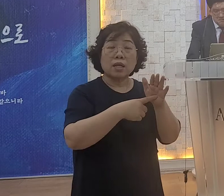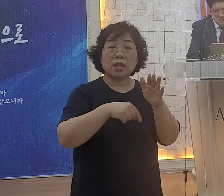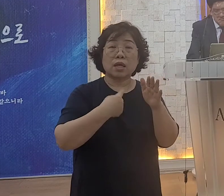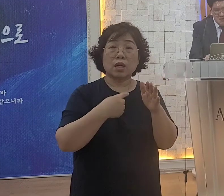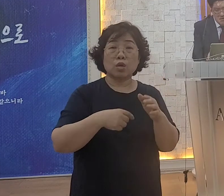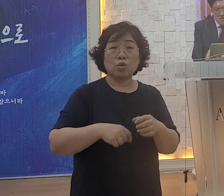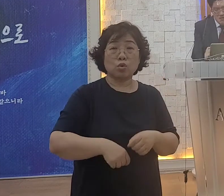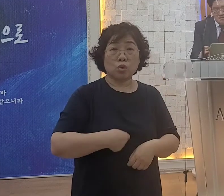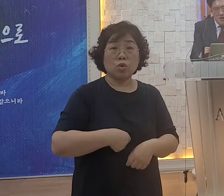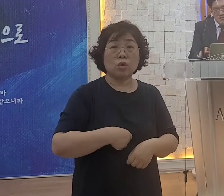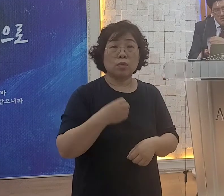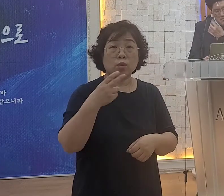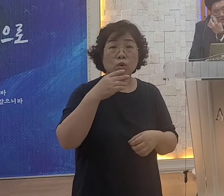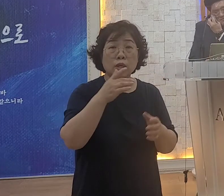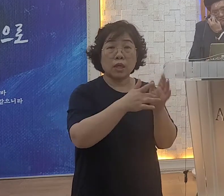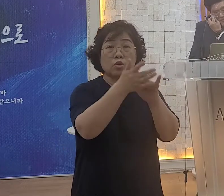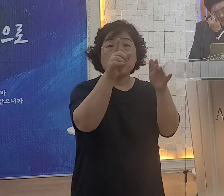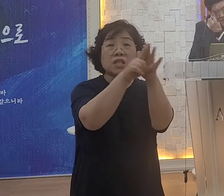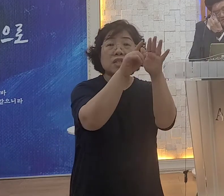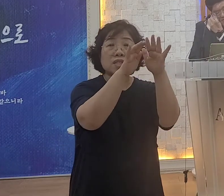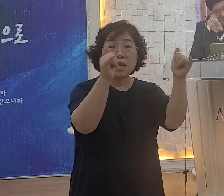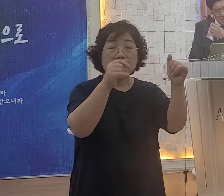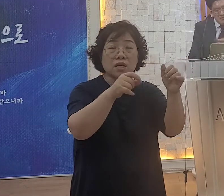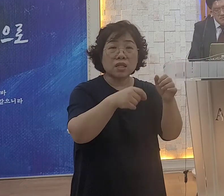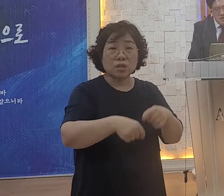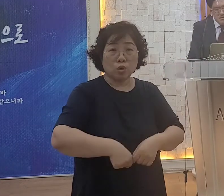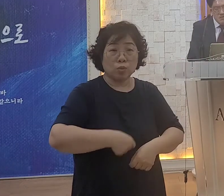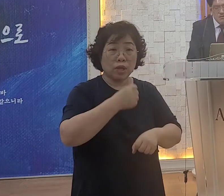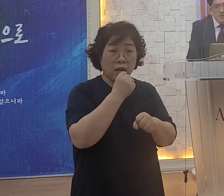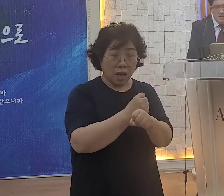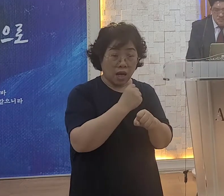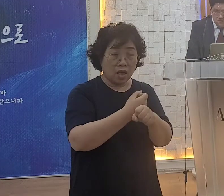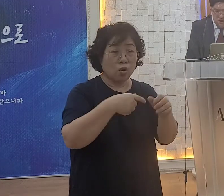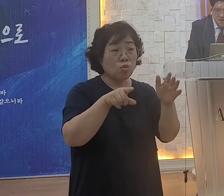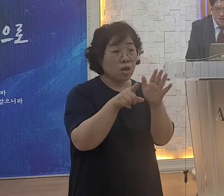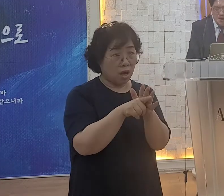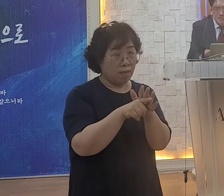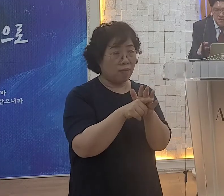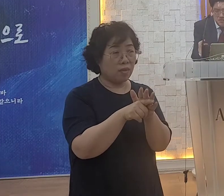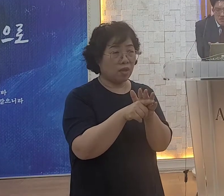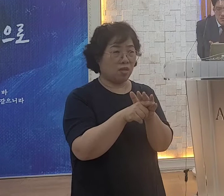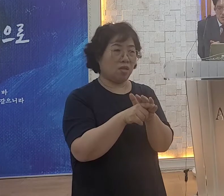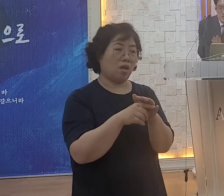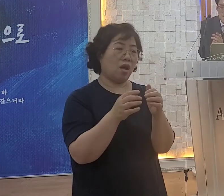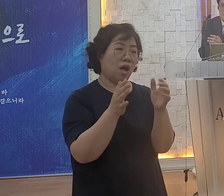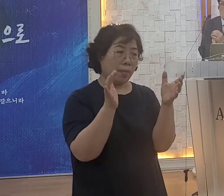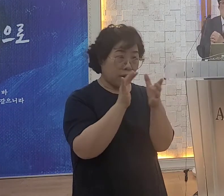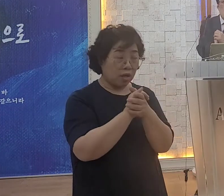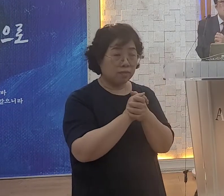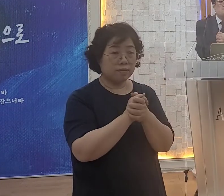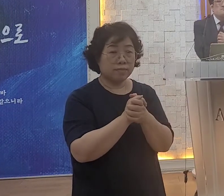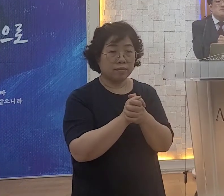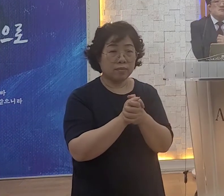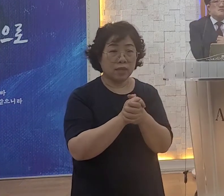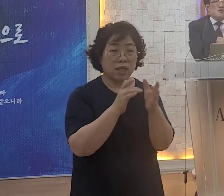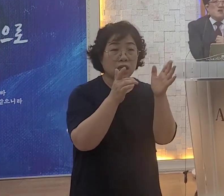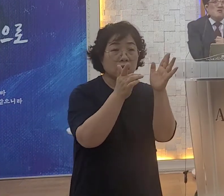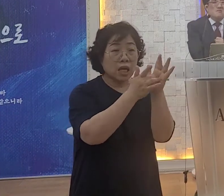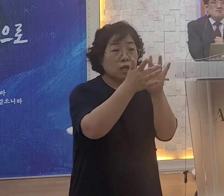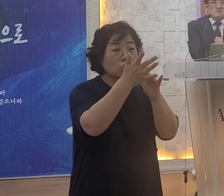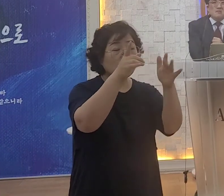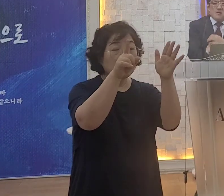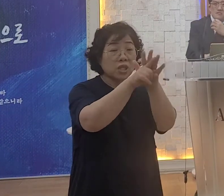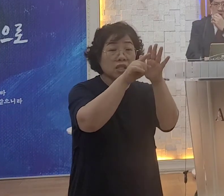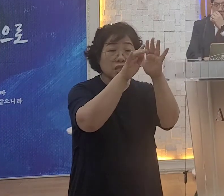자기도 의로우시며 또한 예수 믿는 자를 어렵다 하려 하심이라. 아멘. 자, 이 예수 믿는